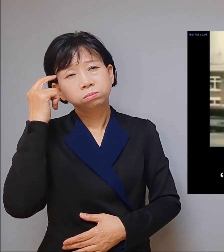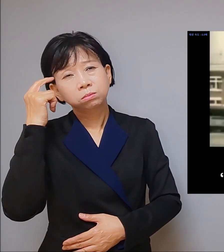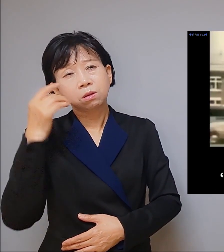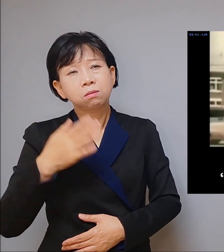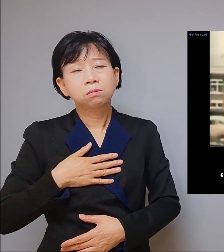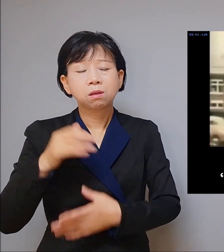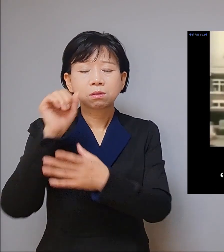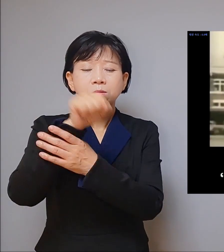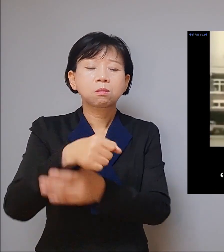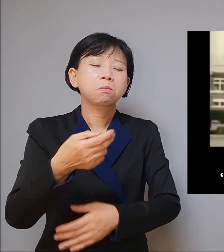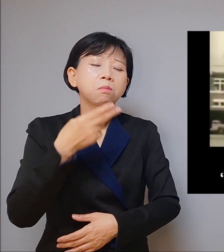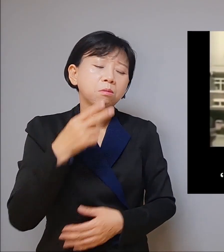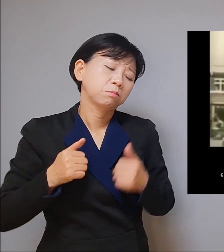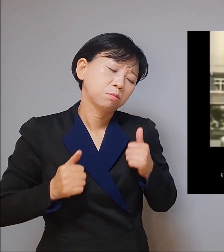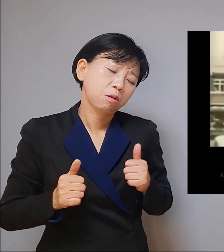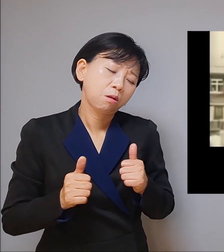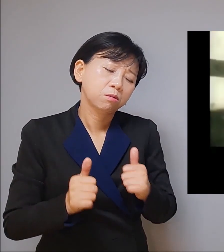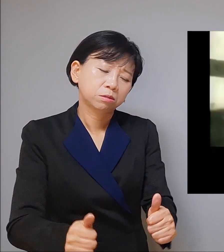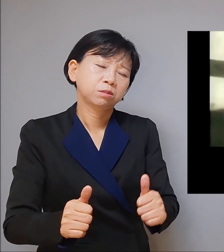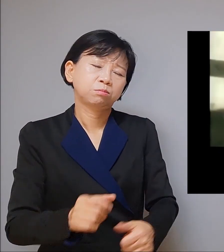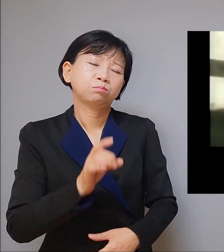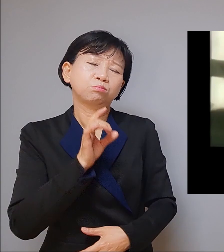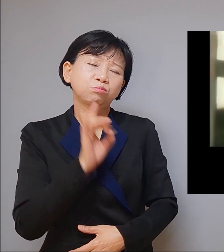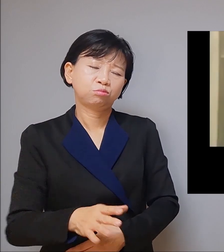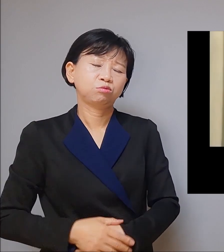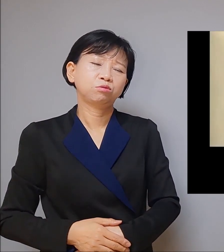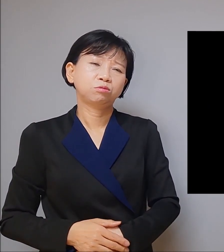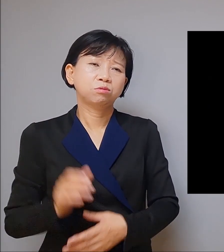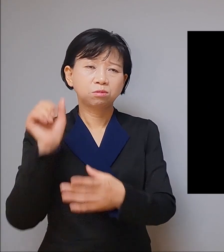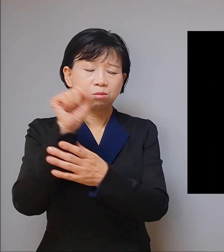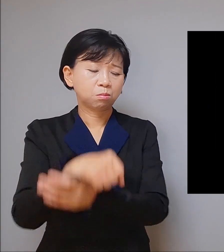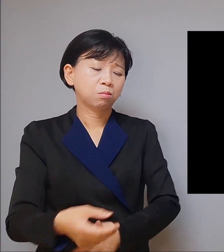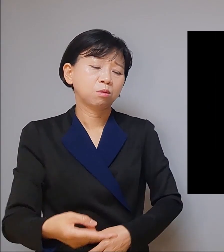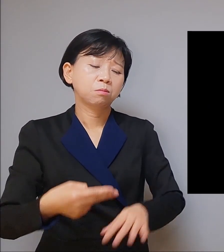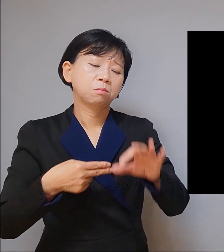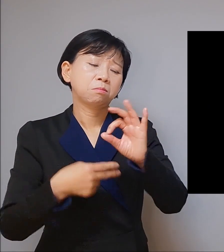나는 열매 없는 열심이었구나.